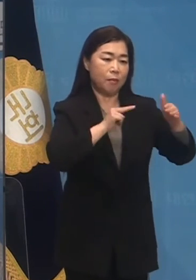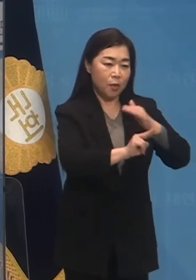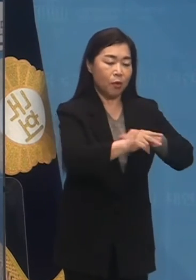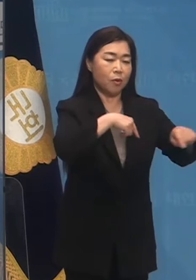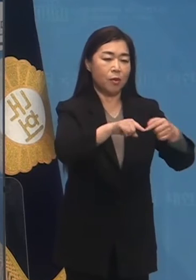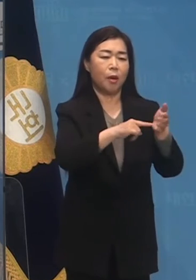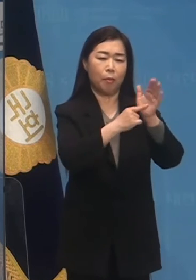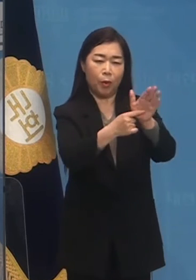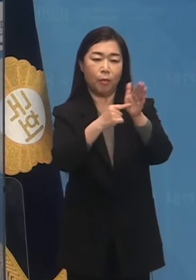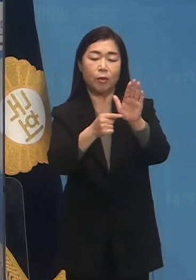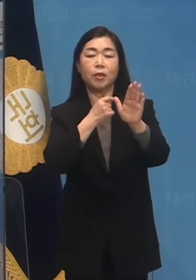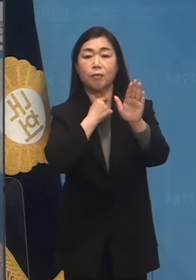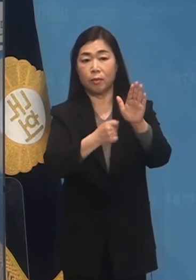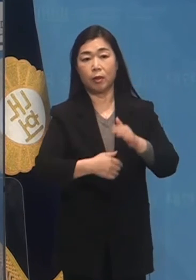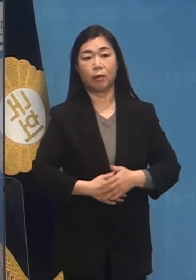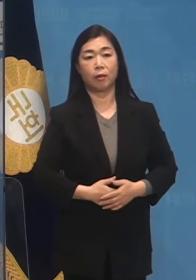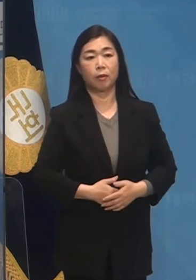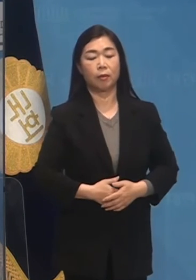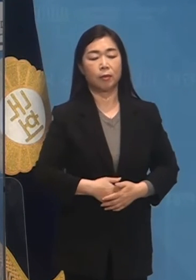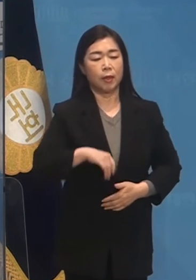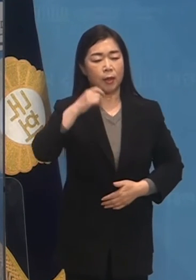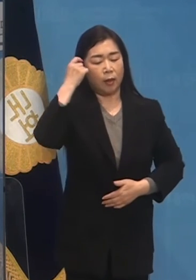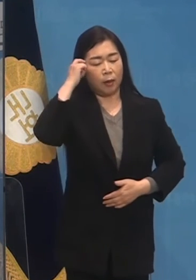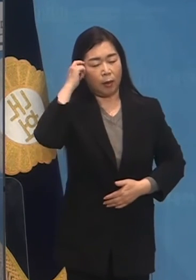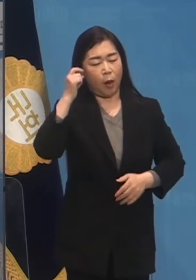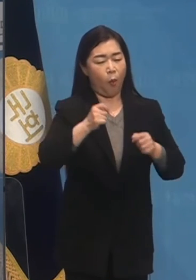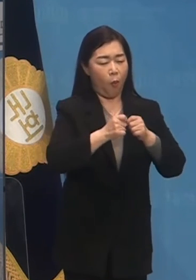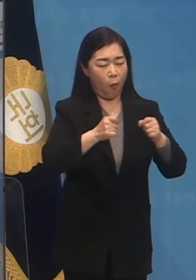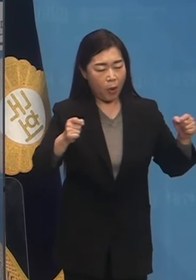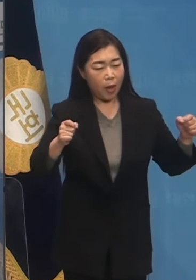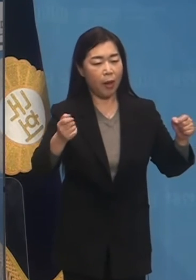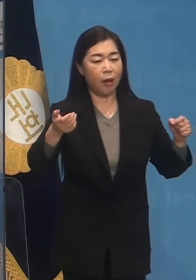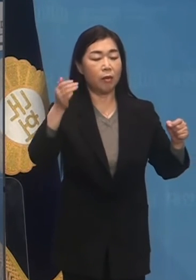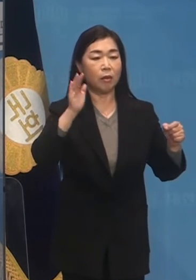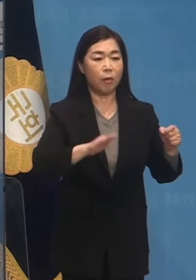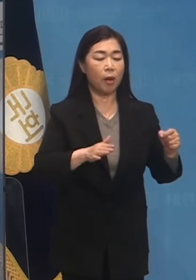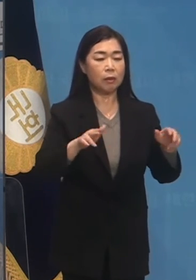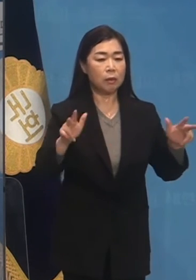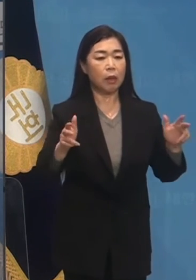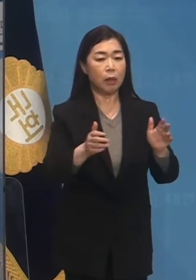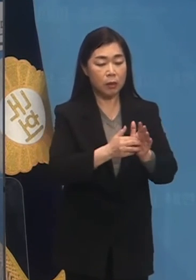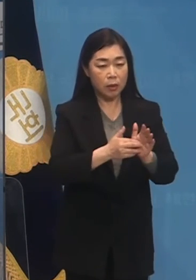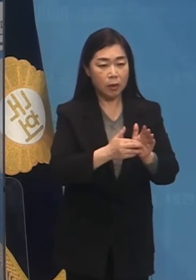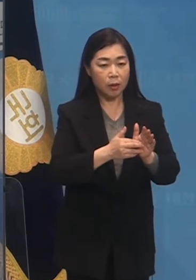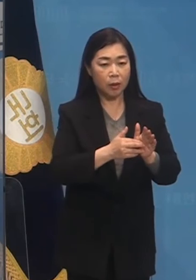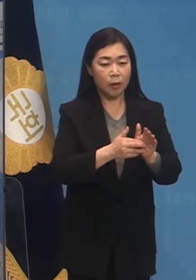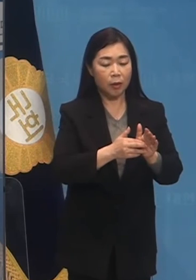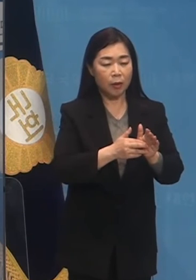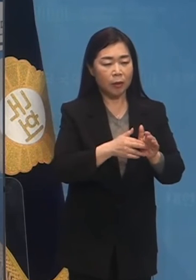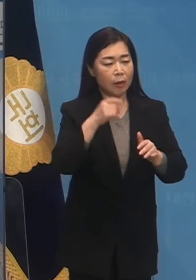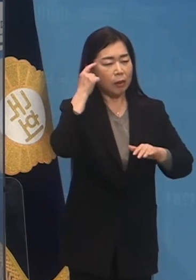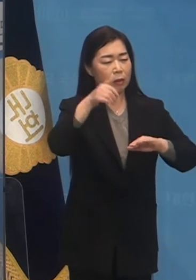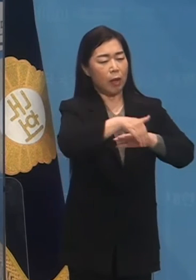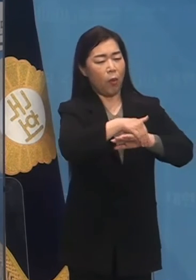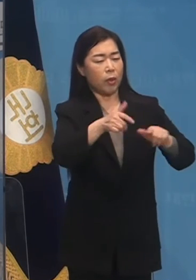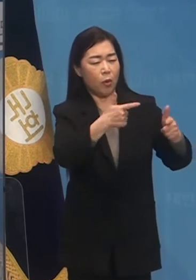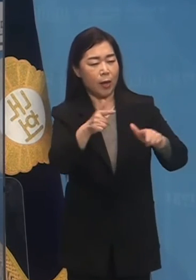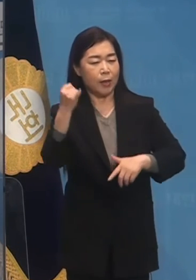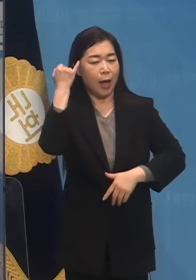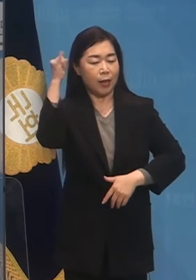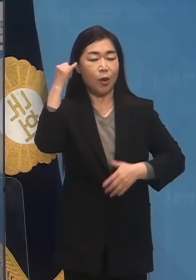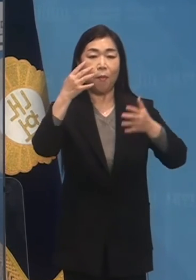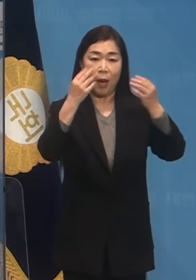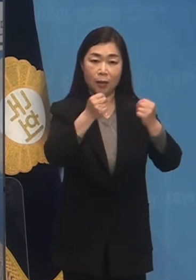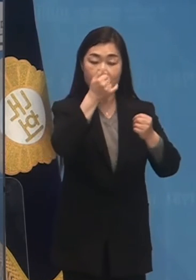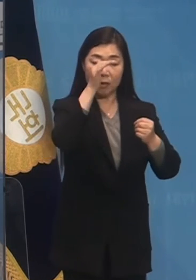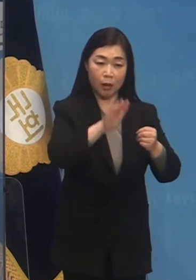싶습니다. 저의 오랜 생각의 창고 안에는 그동안 실천에 옮겨졌거나 아직 선보이지 않은 수많은 아이디어와